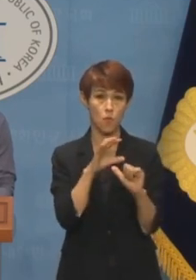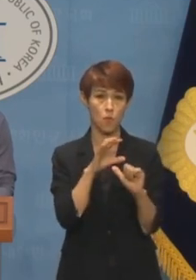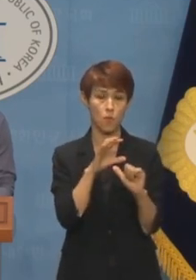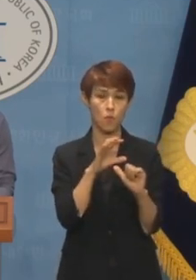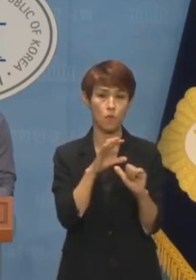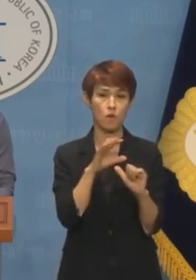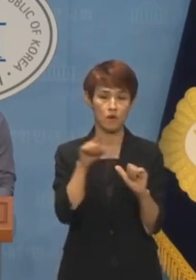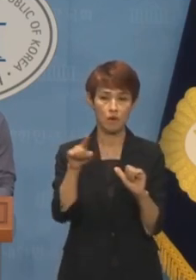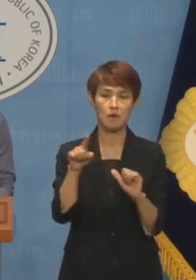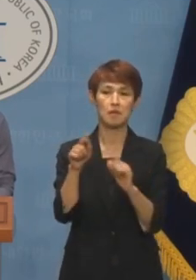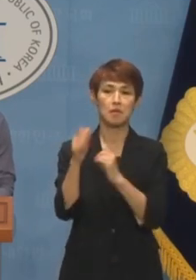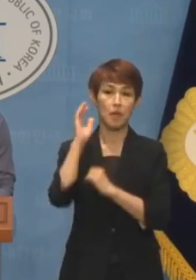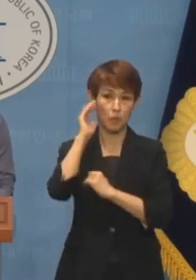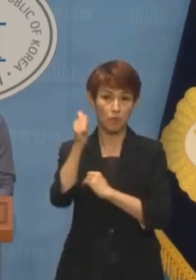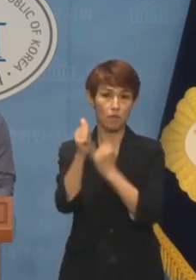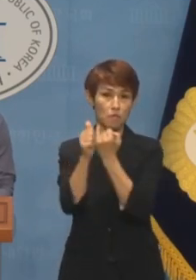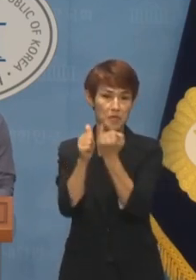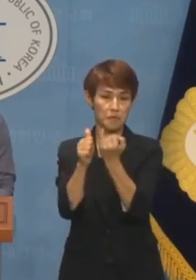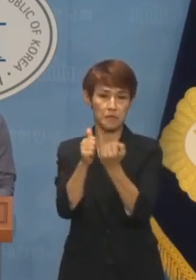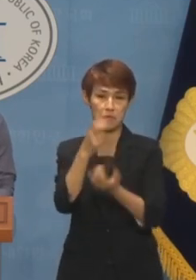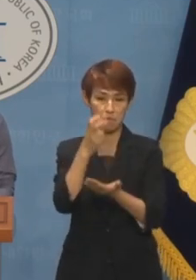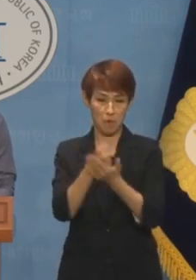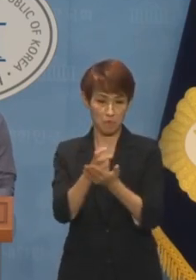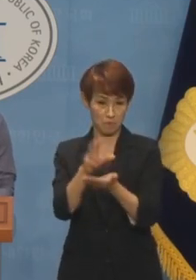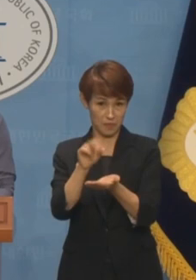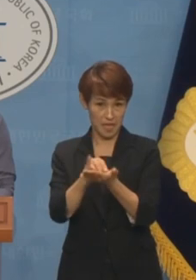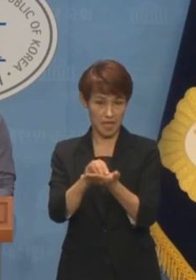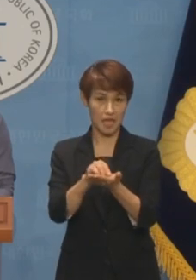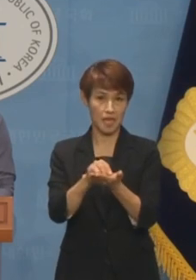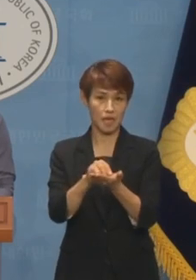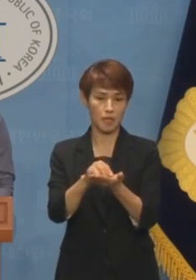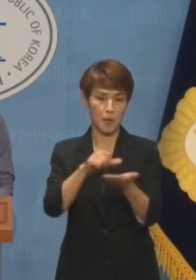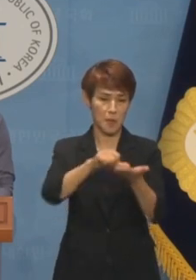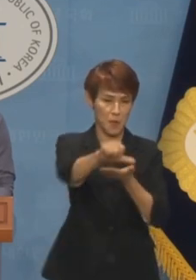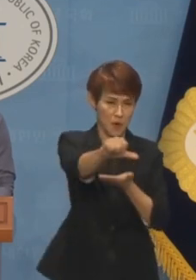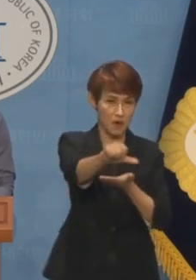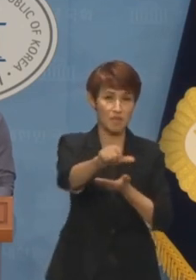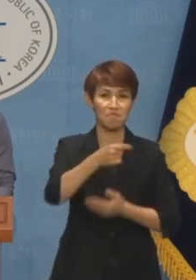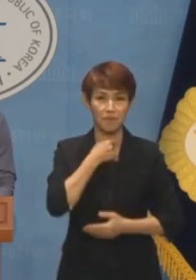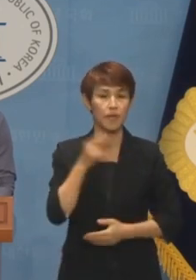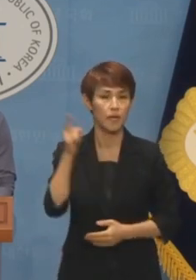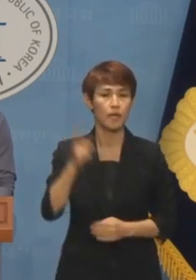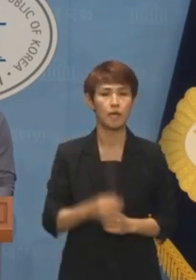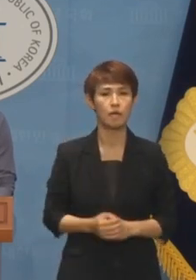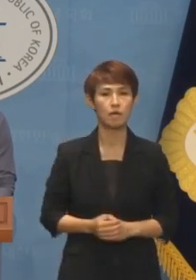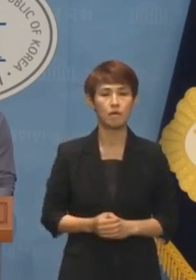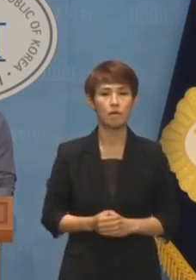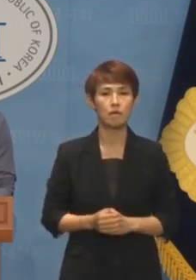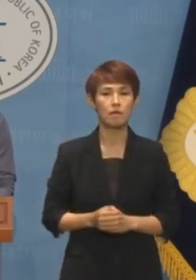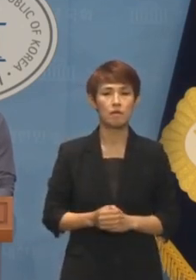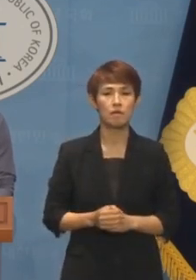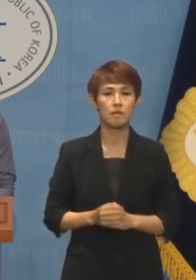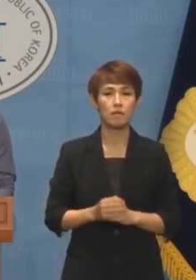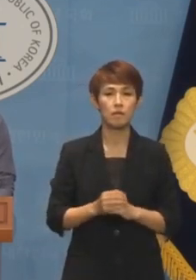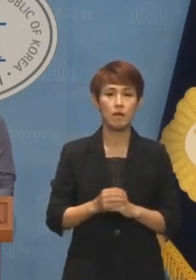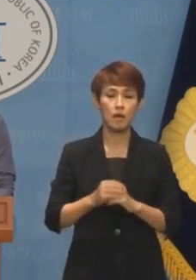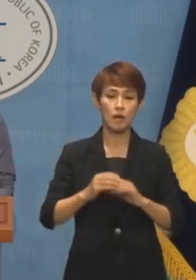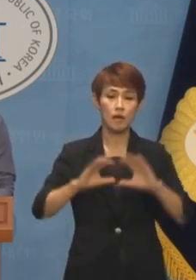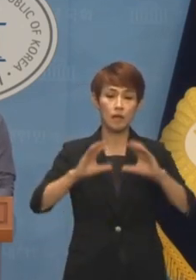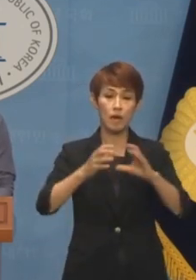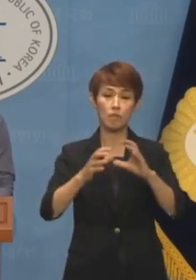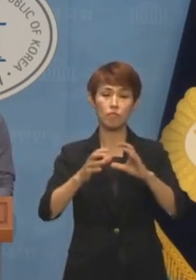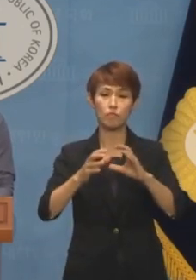자신과 부인에 대한 사법 리스크를 삭제하고 있습니다. 민정수석실을 부활시킨 직후에